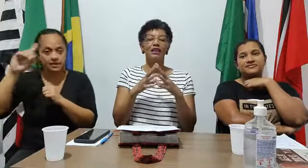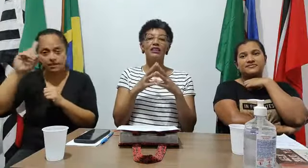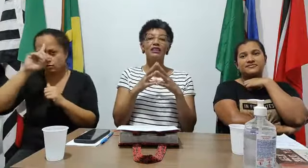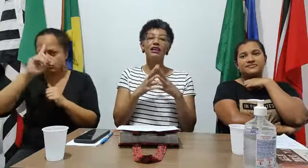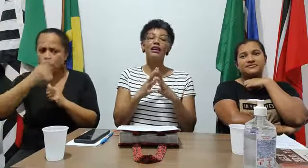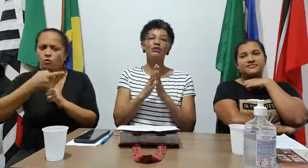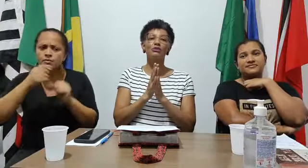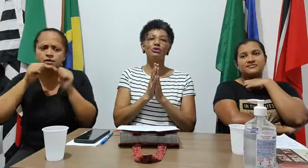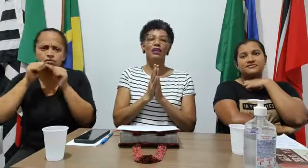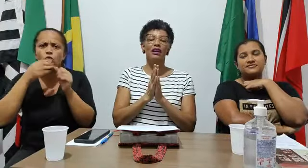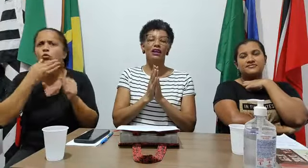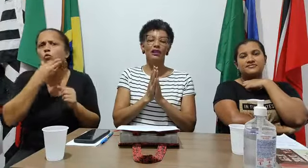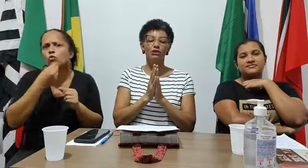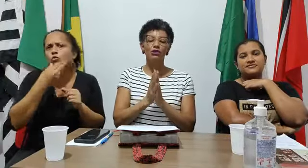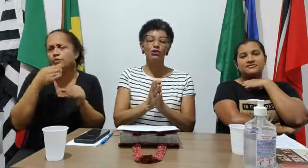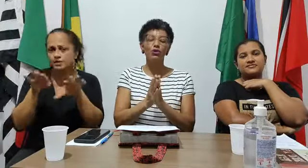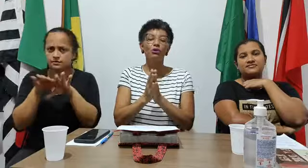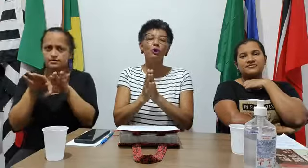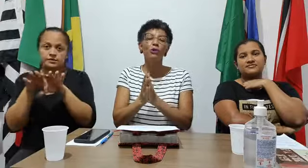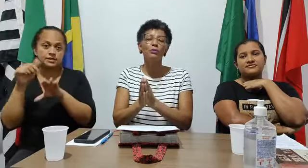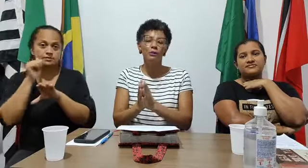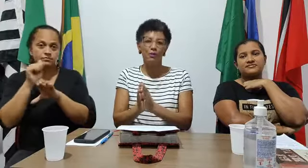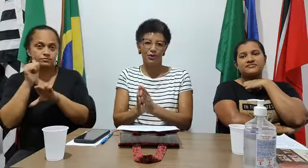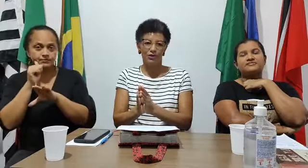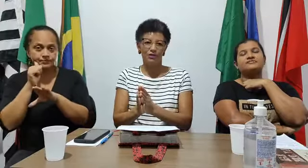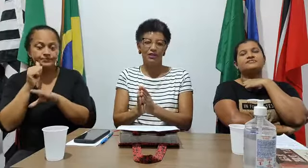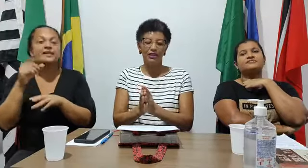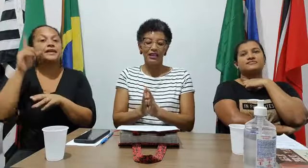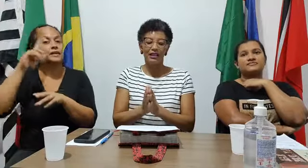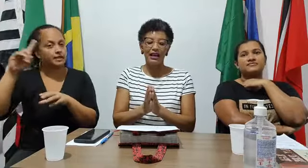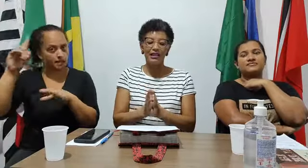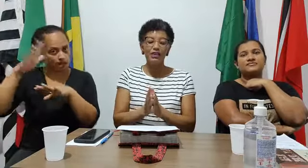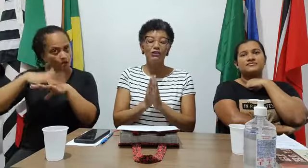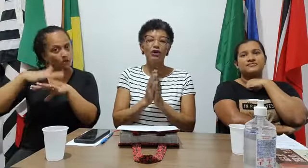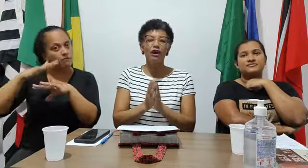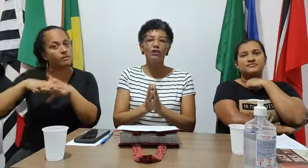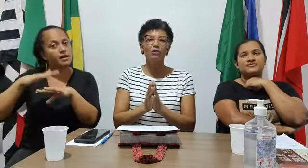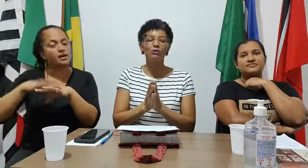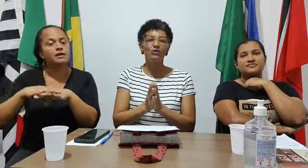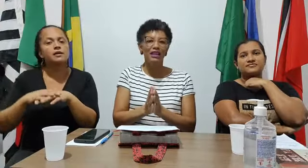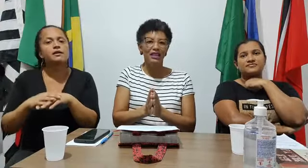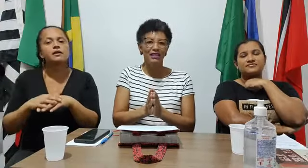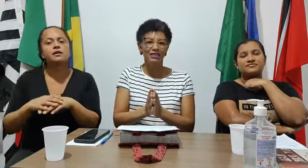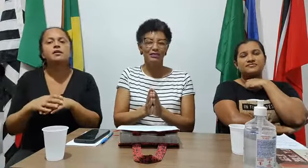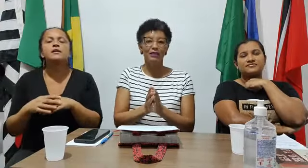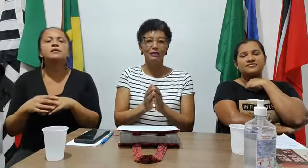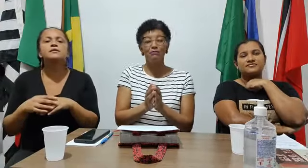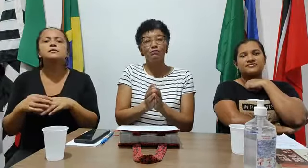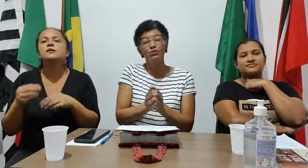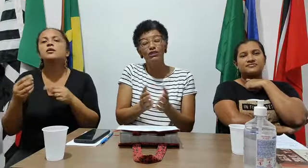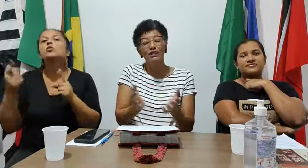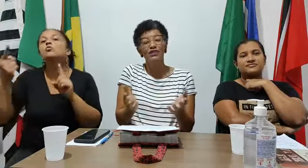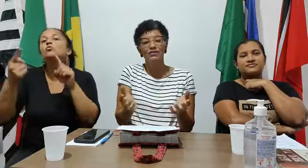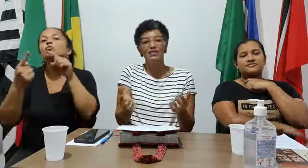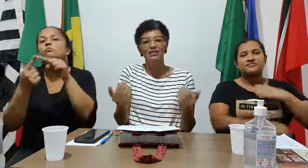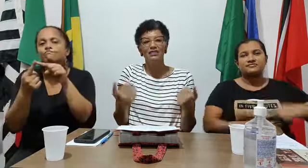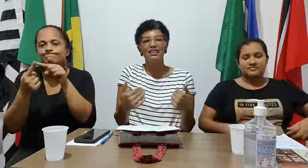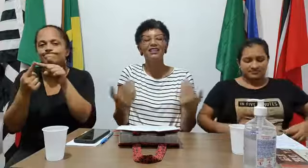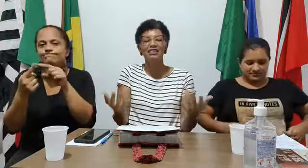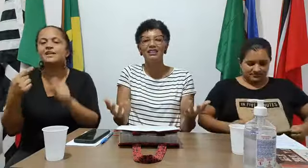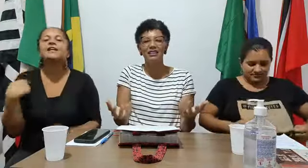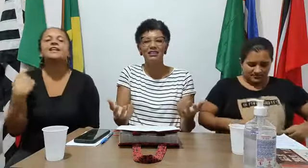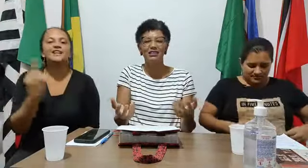mulher, e Deus nos criou com um propósito. E aí, nós como mulheres, e muitas